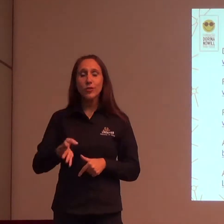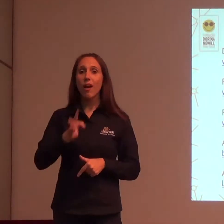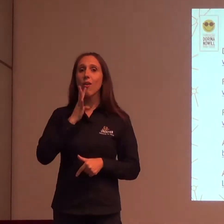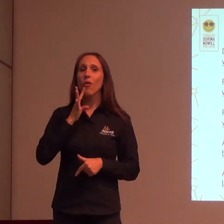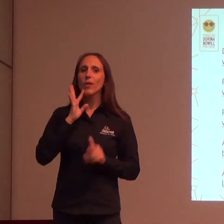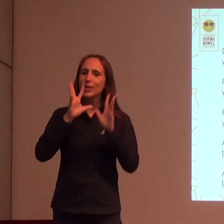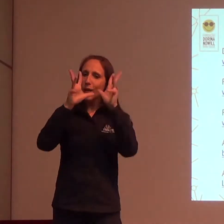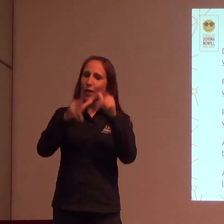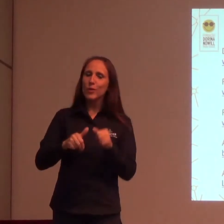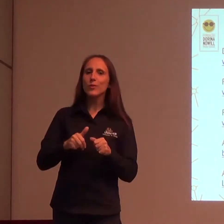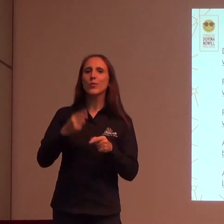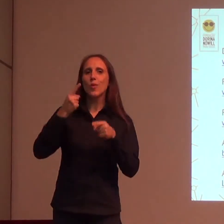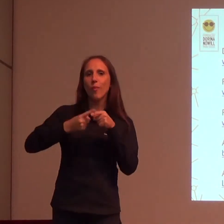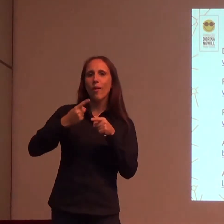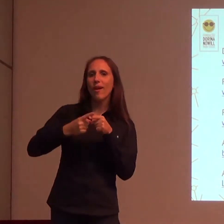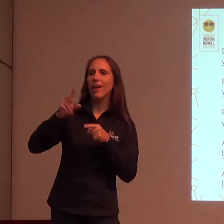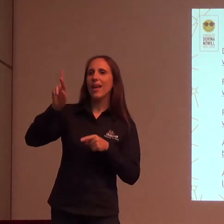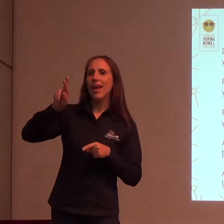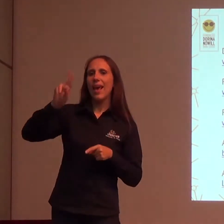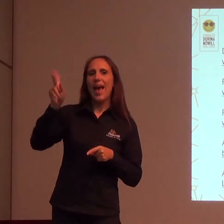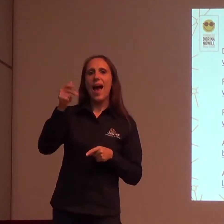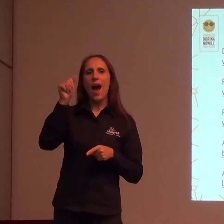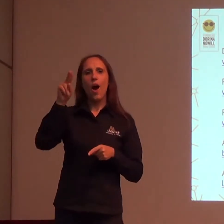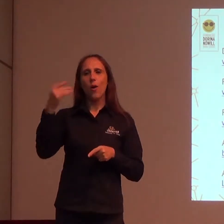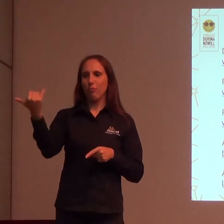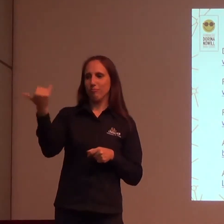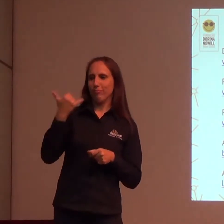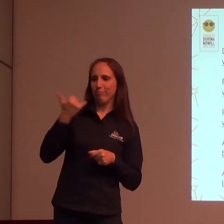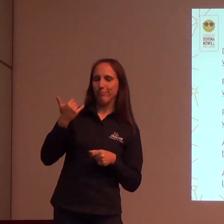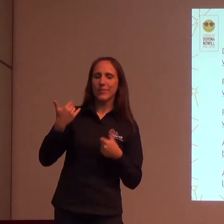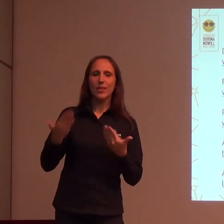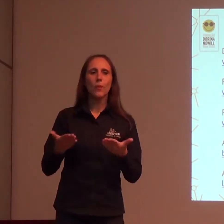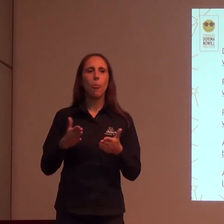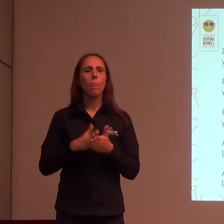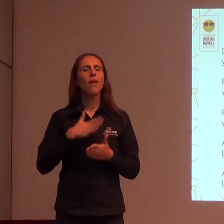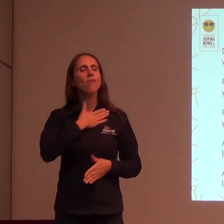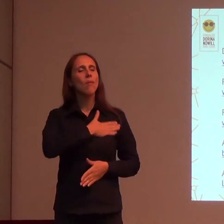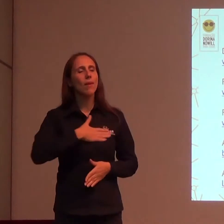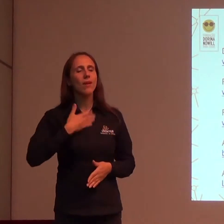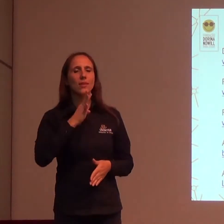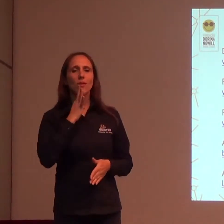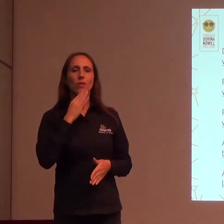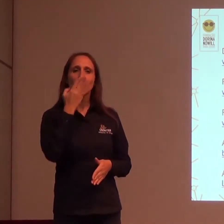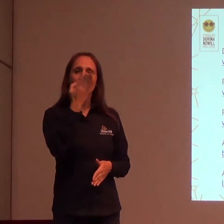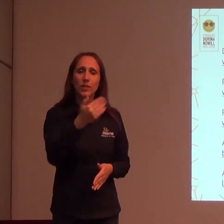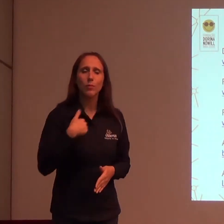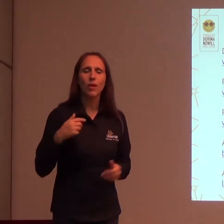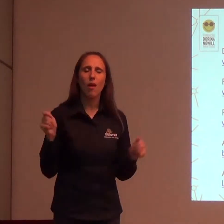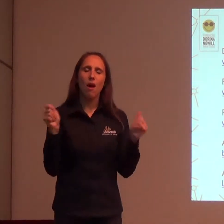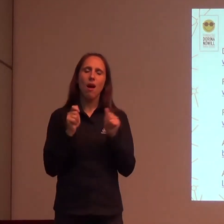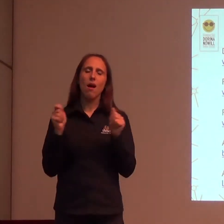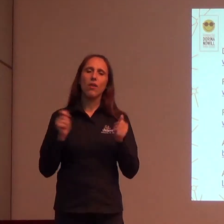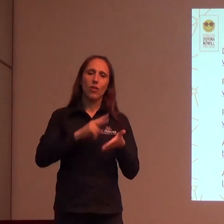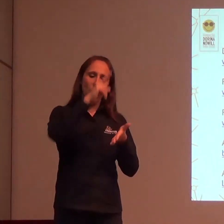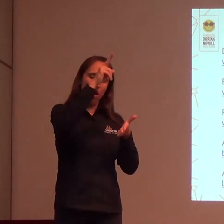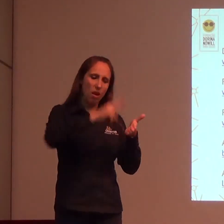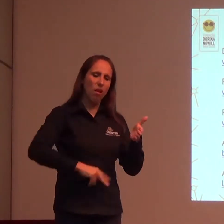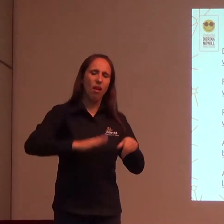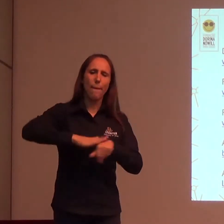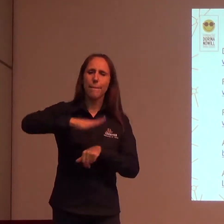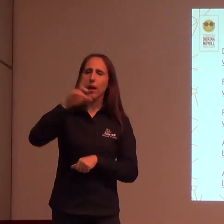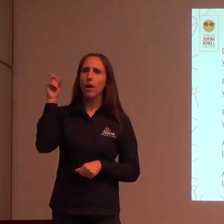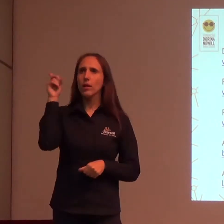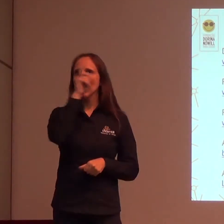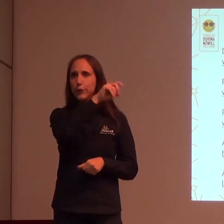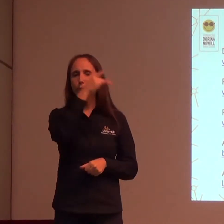Raul mesmo. E é um prazer te conhecer, porque eu acho que eu adoro ler e eu acho que uma das coisas mais difíceis, claro, para quem